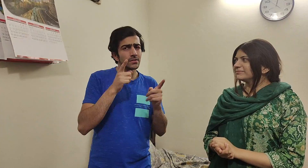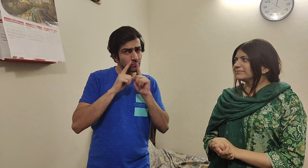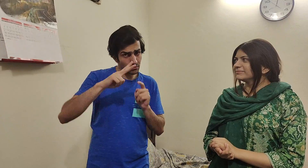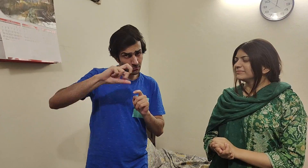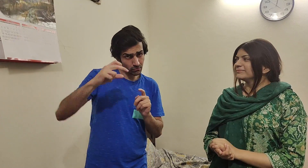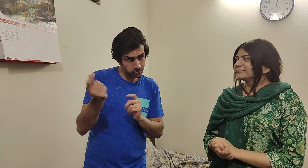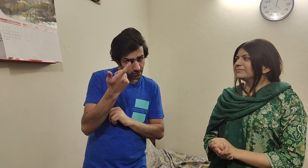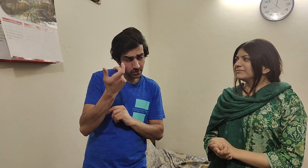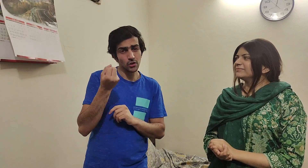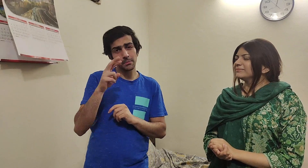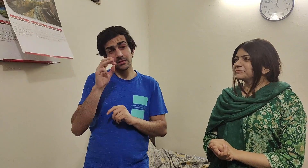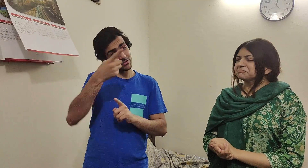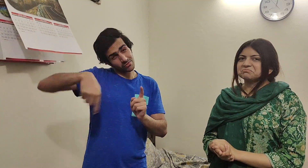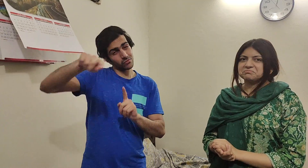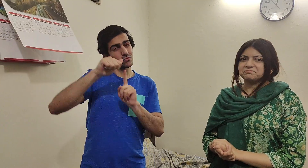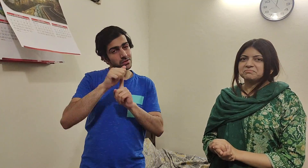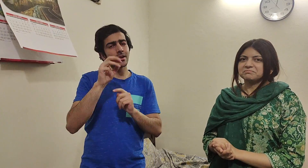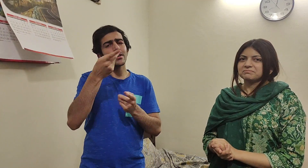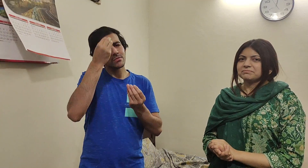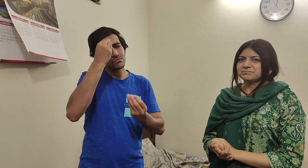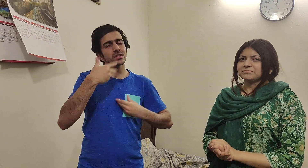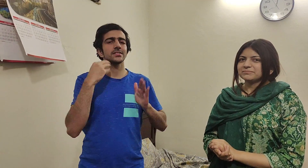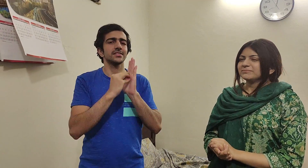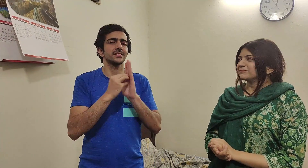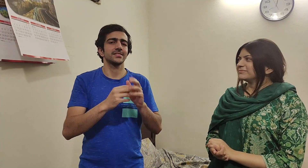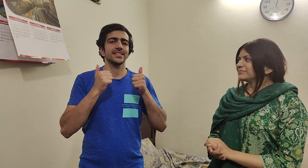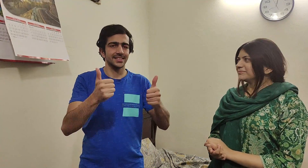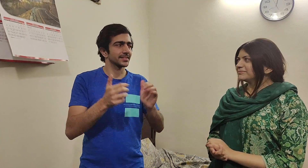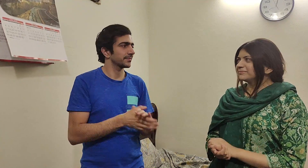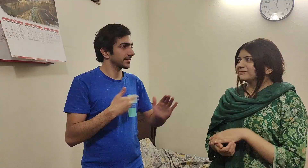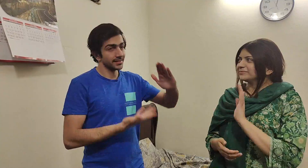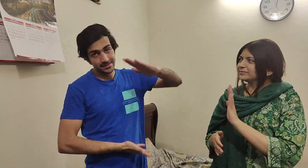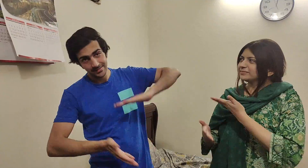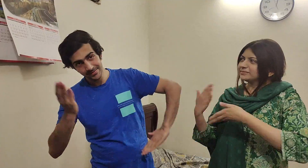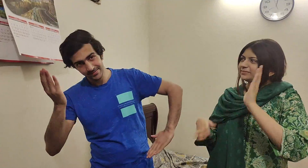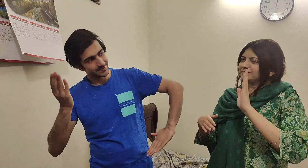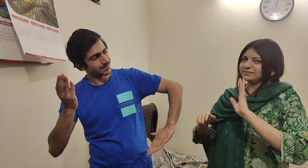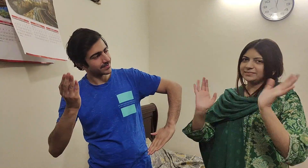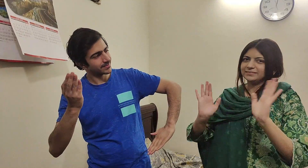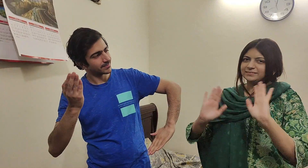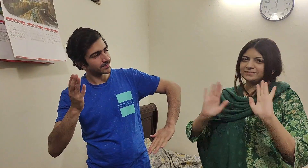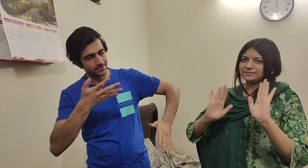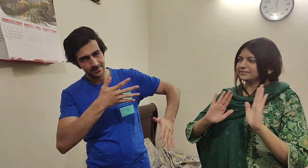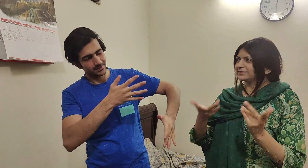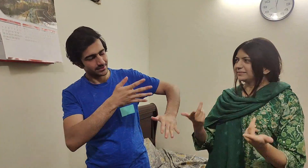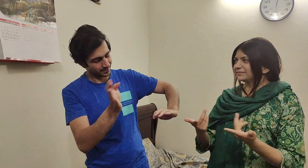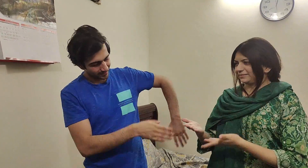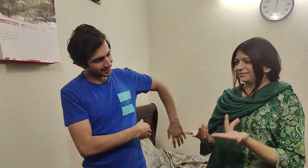आप बताएं कमेंट्स में, 29 रोज़े होने जा रहे हैं या 30 रोज़े, लाजमी कमेंट्स में बताइएगा। तो चलें अब चलते हैं बाजार, क्या बाय